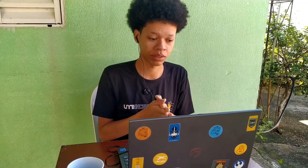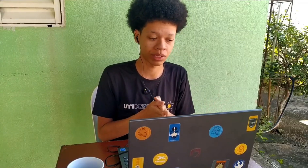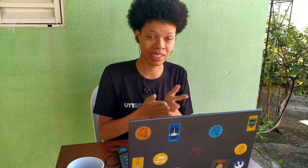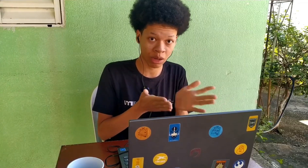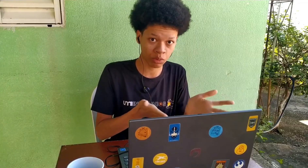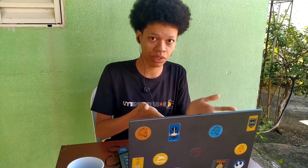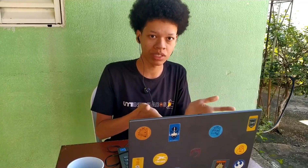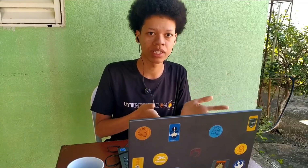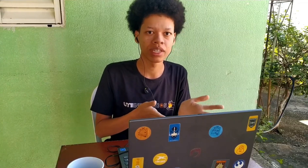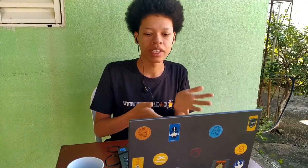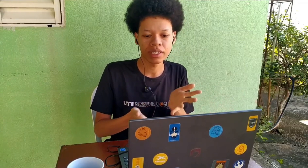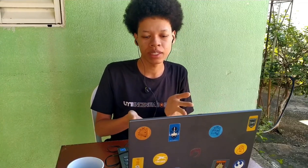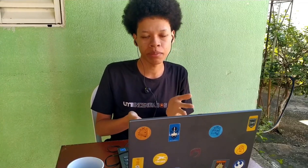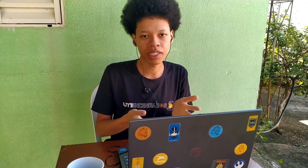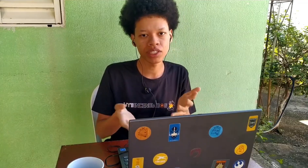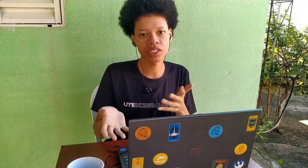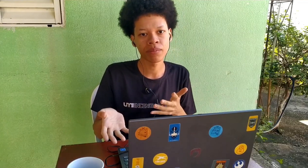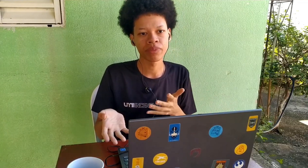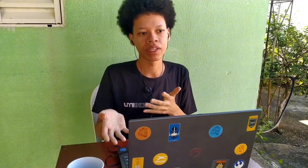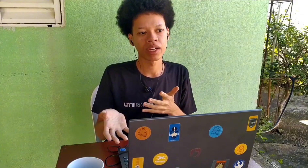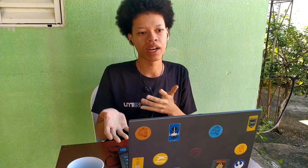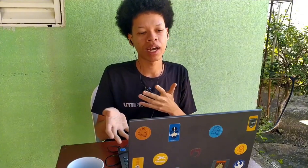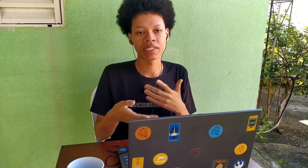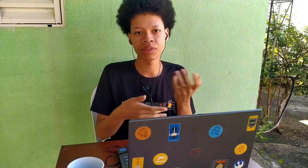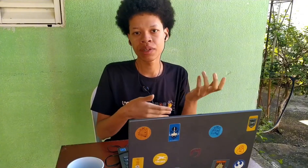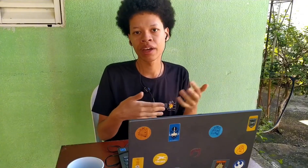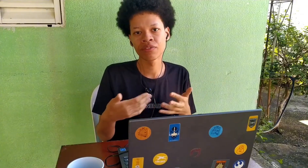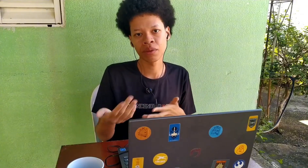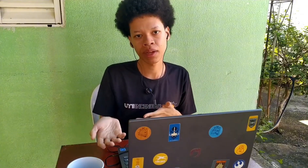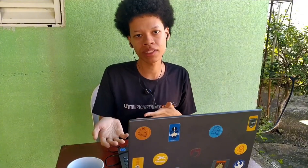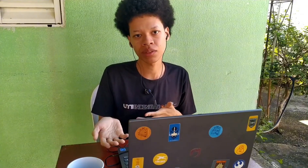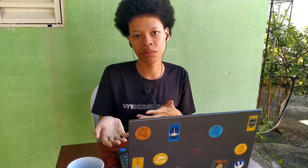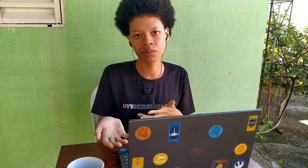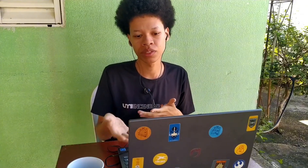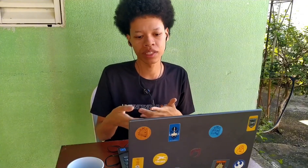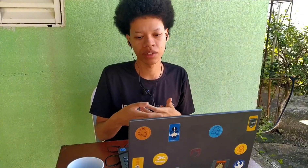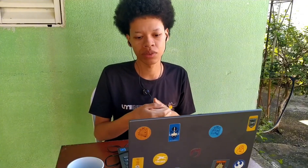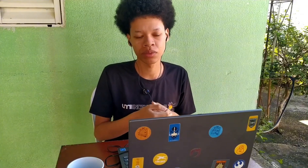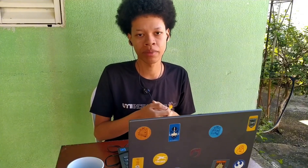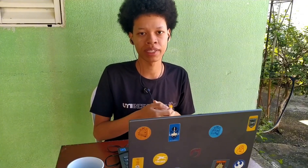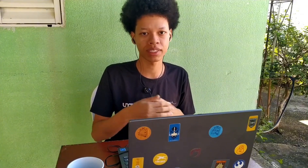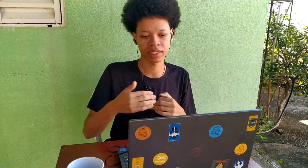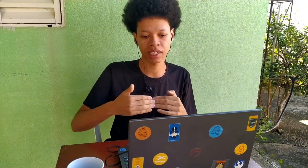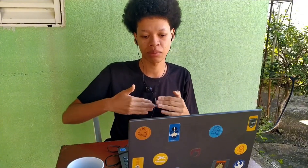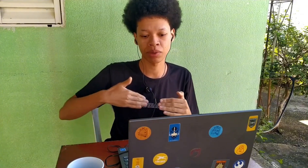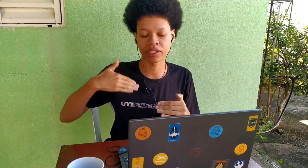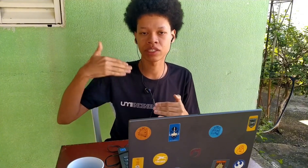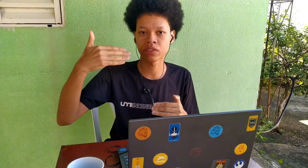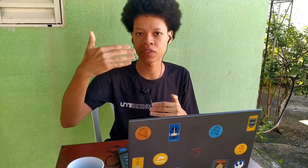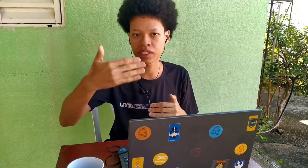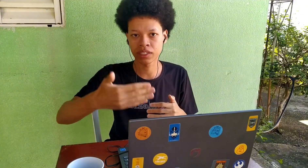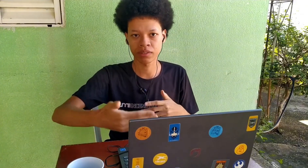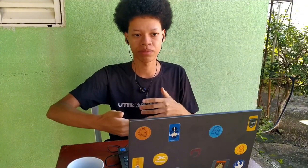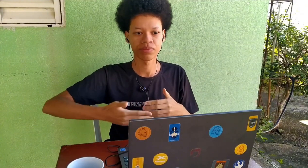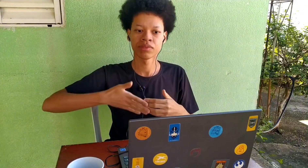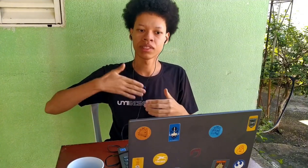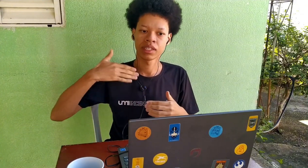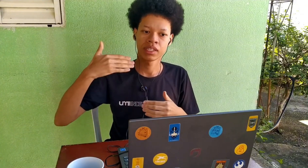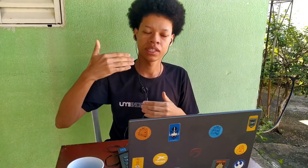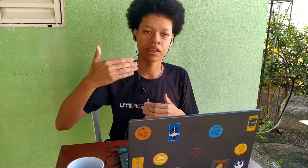de saúde e também de assegurar a informação, porque quanto mais tempo a gente fica em